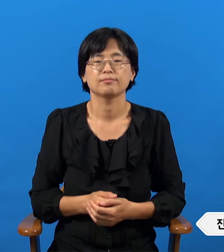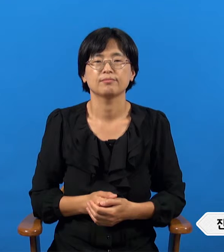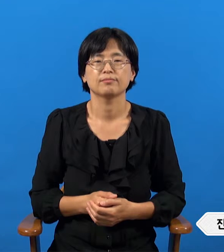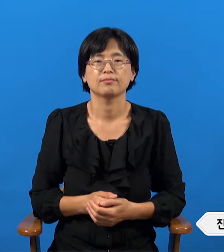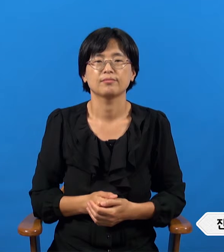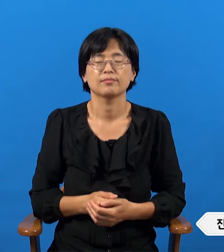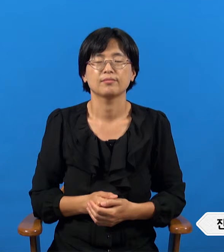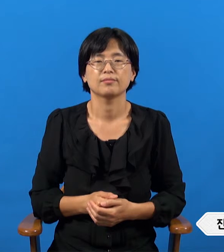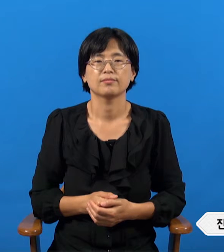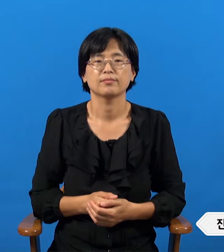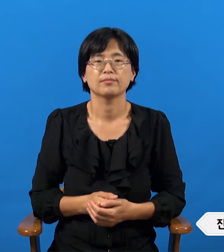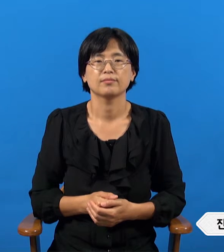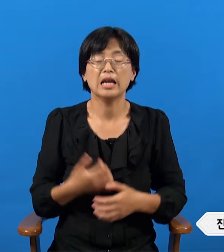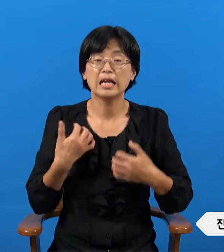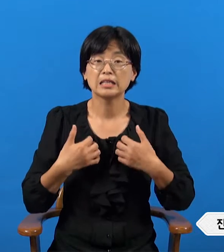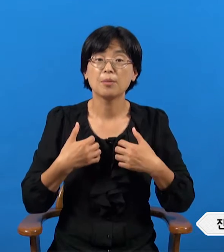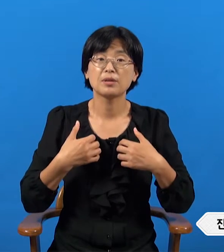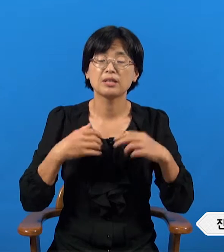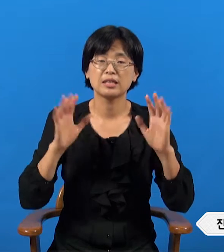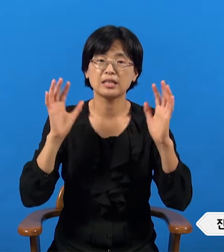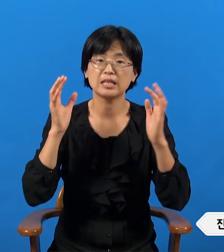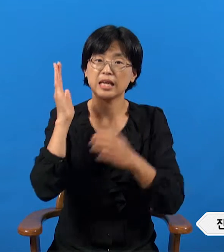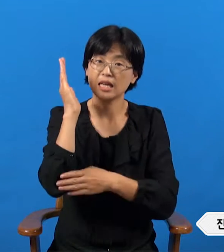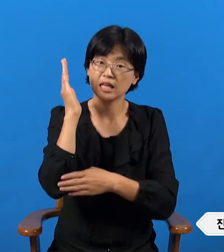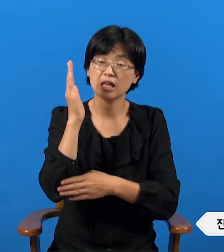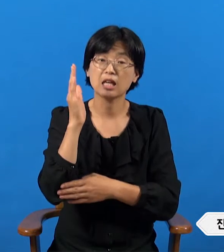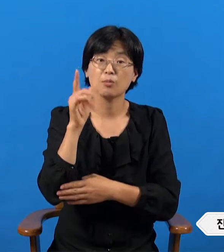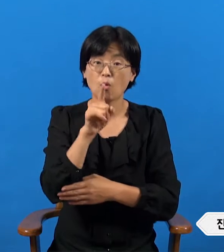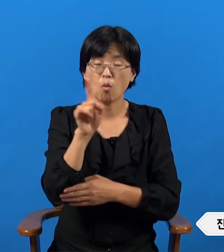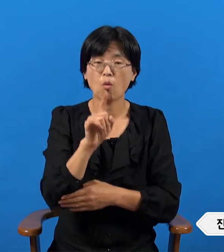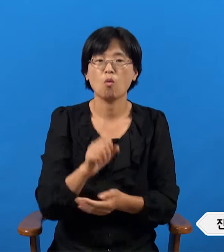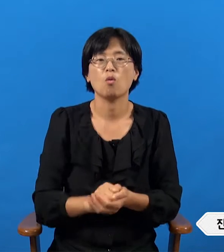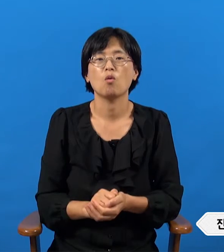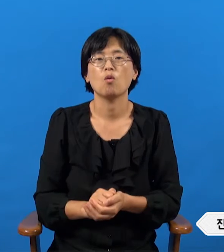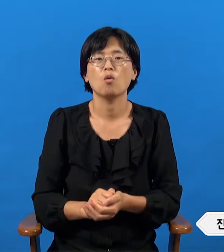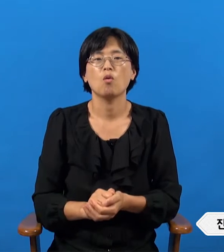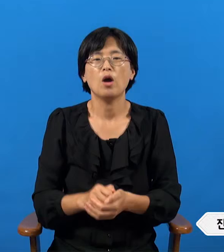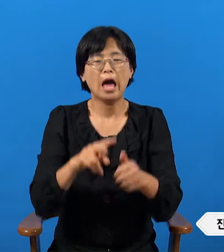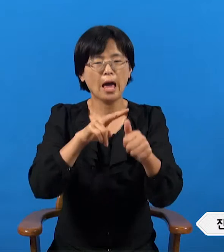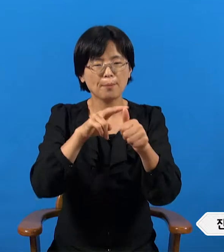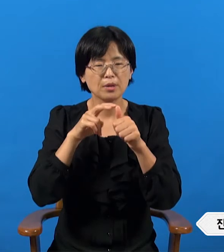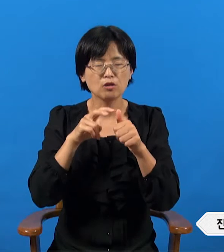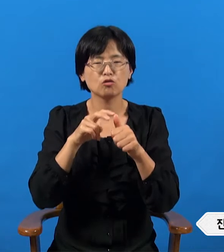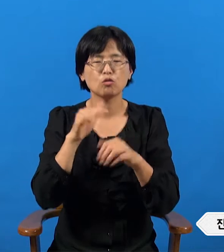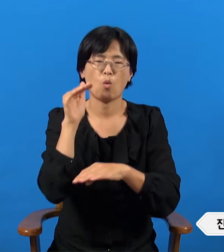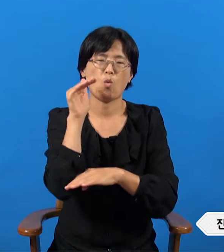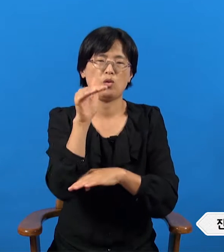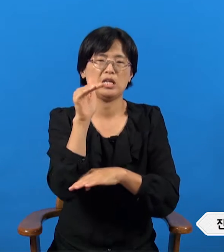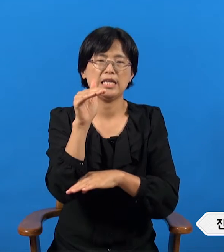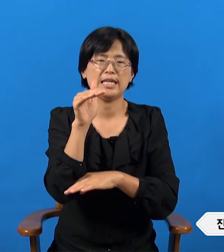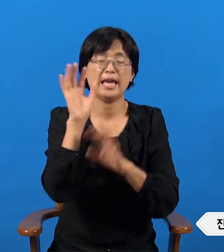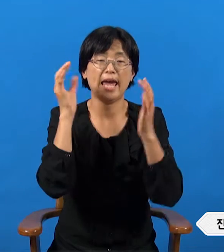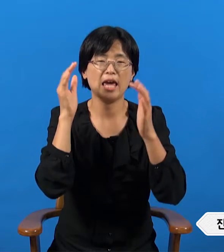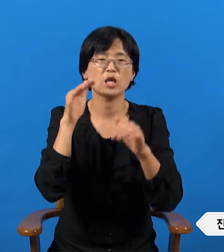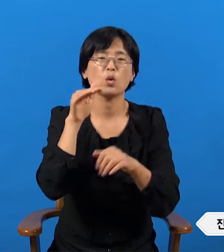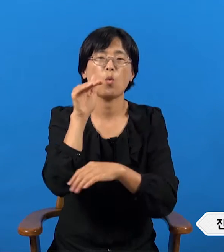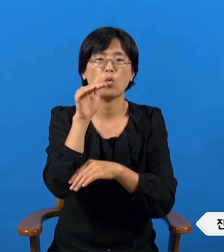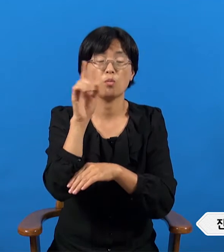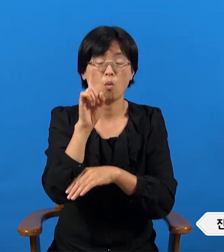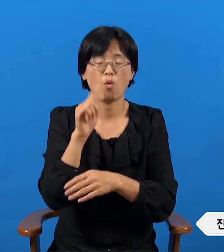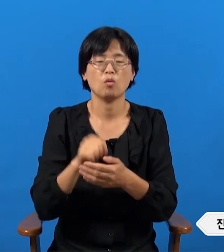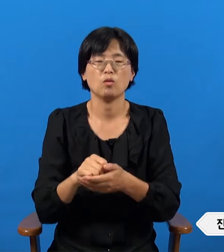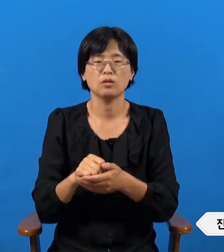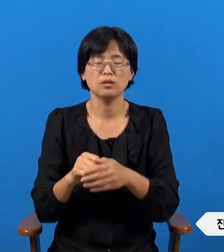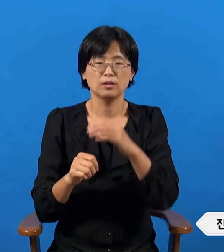안데르슨의 동화 중에 미운 오리 새끼라는 동화를 여러분 다 아실 겁니다. 미운 오리 새끼는